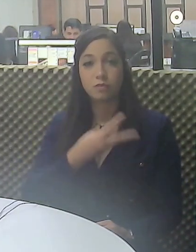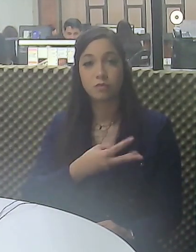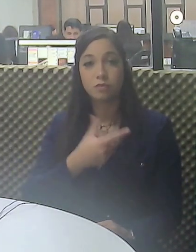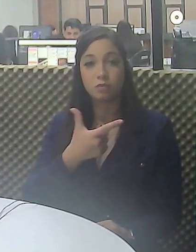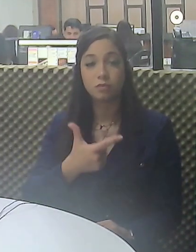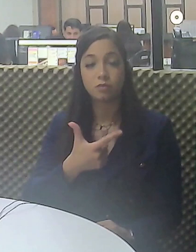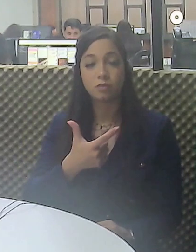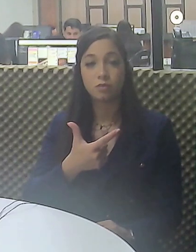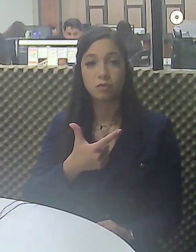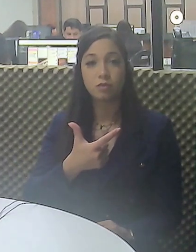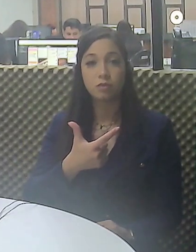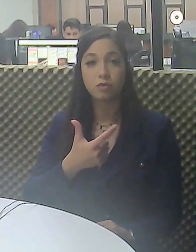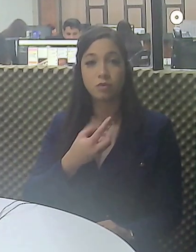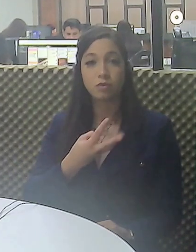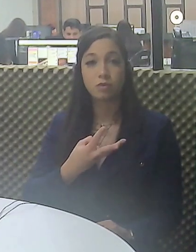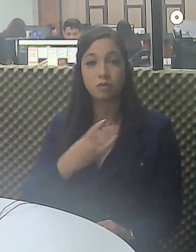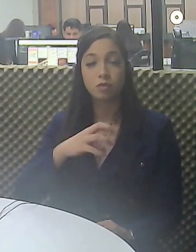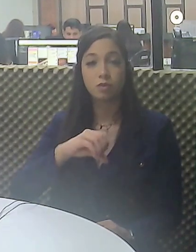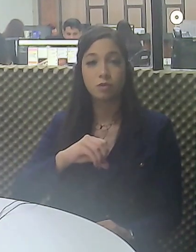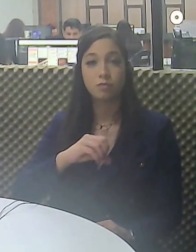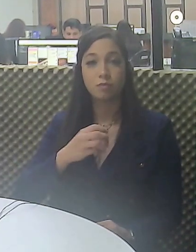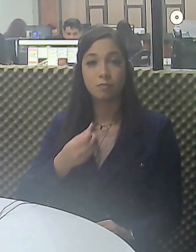telefone